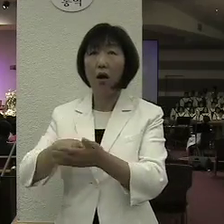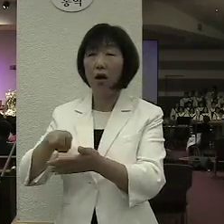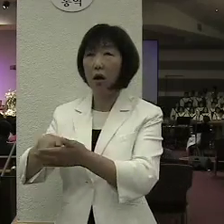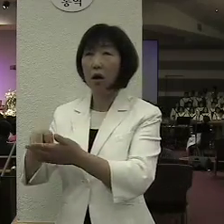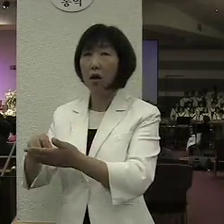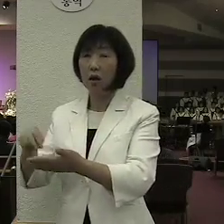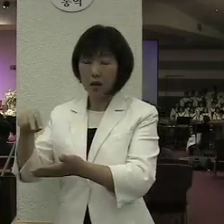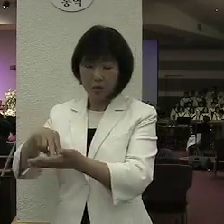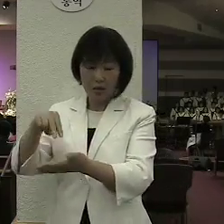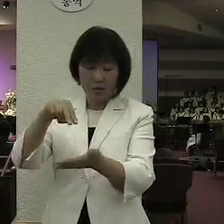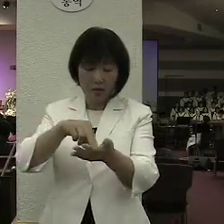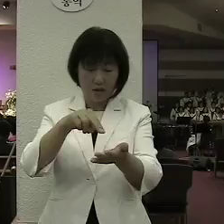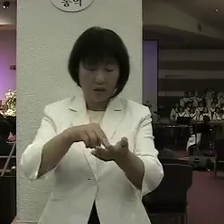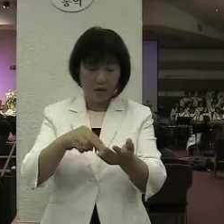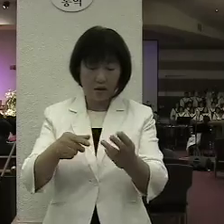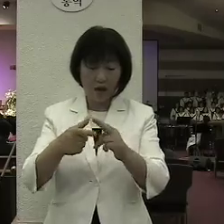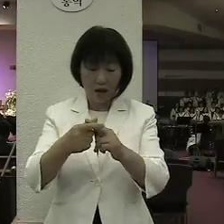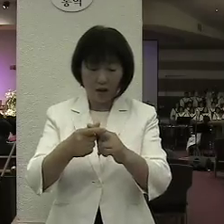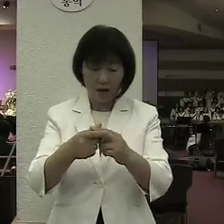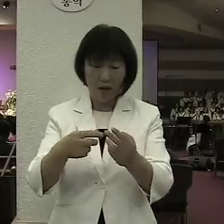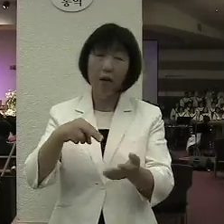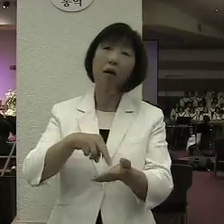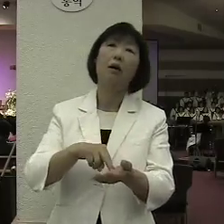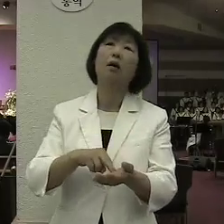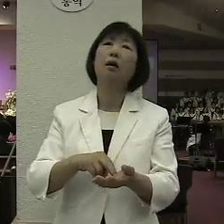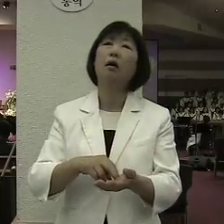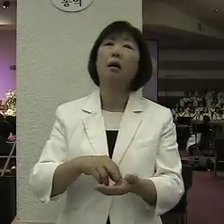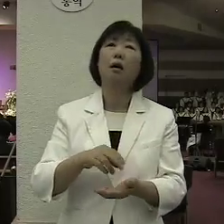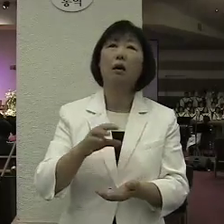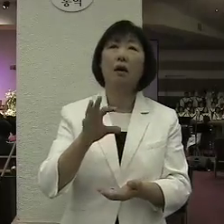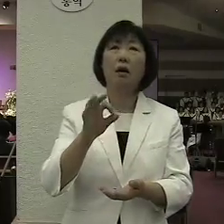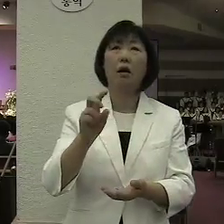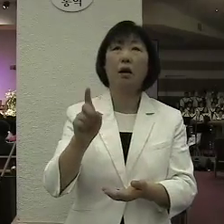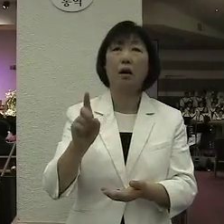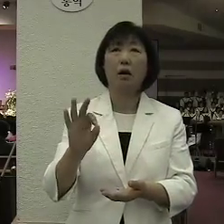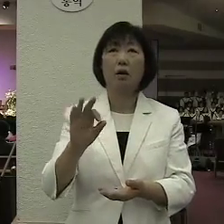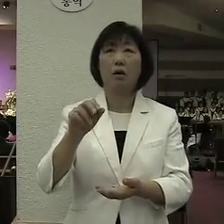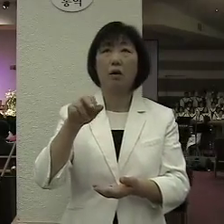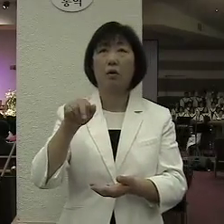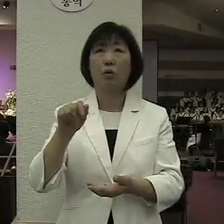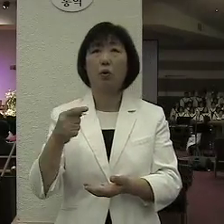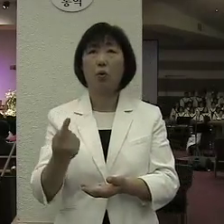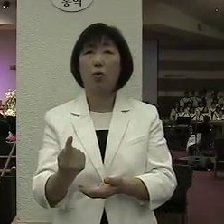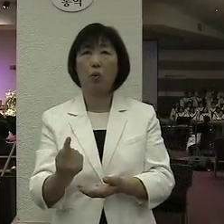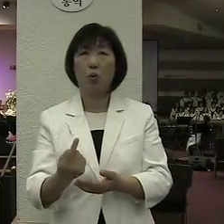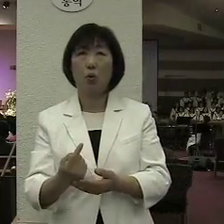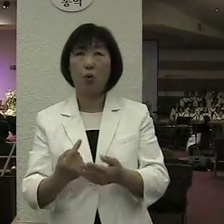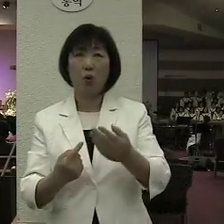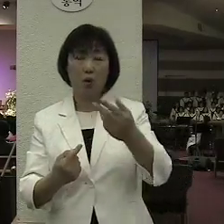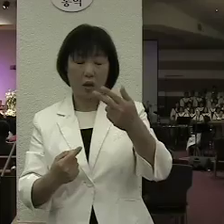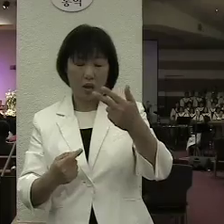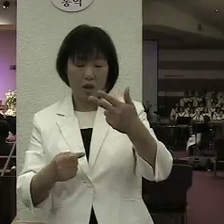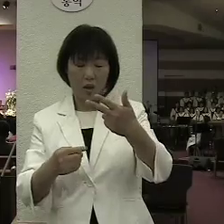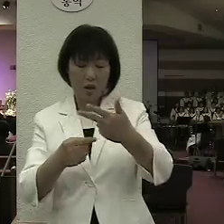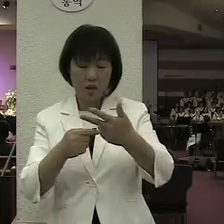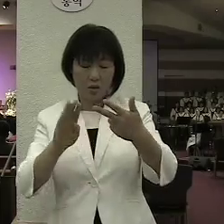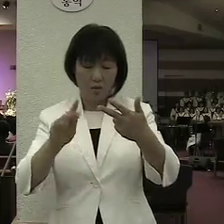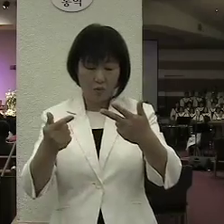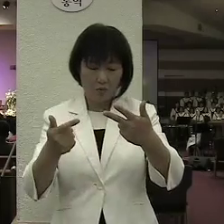말씀에서 선포하고 있습니다. 전에도 말씀드렸지만 카네기홀에서 언젠가 합니다. 지금 고인이 된 루치아노